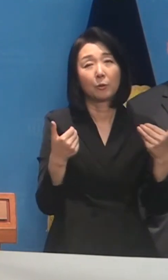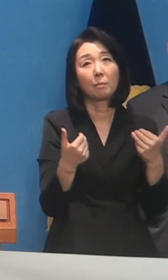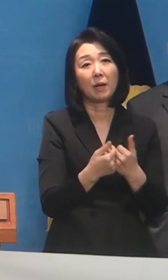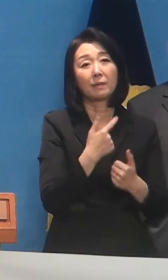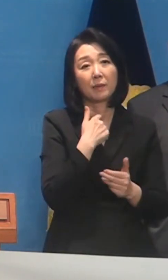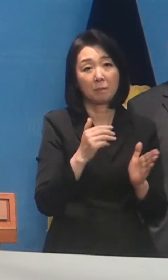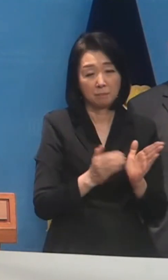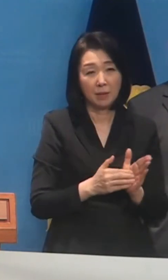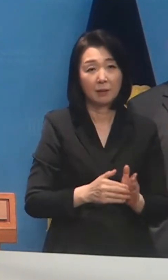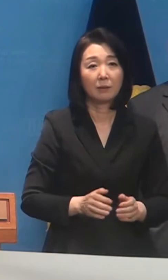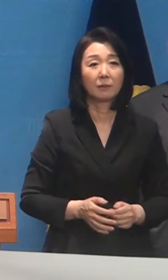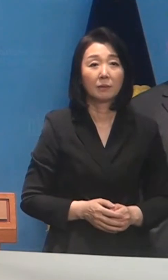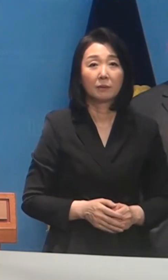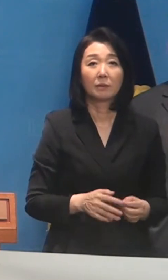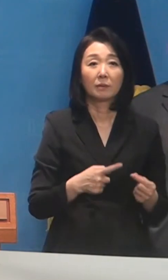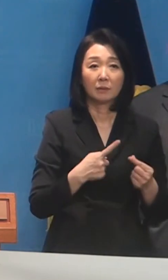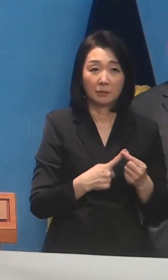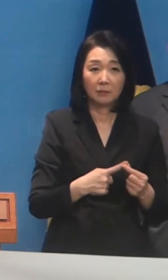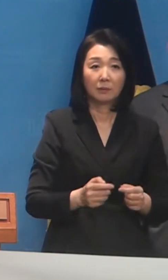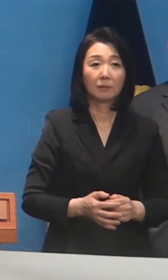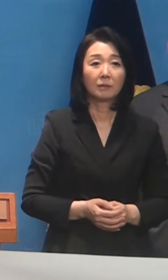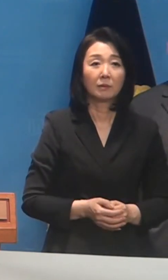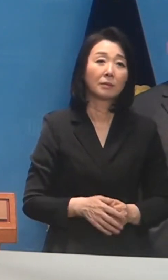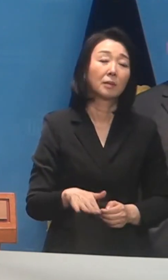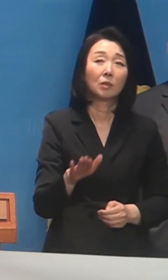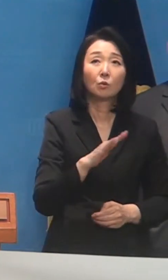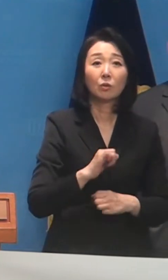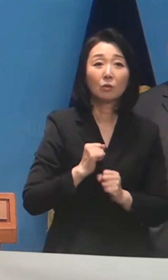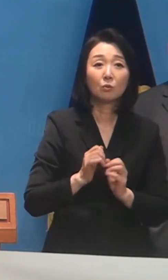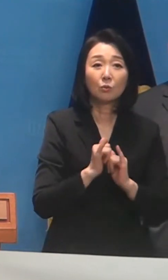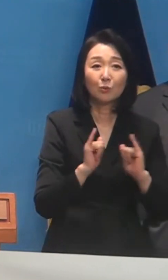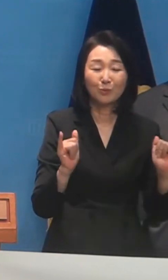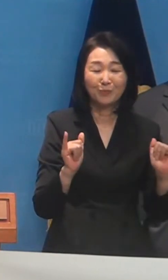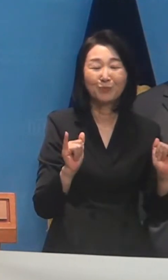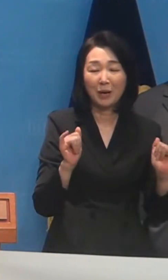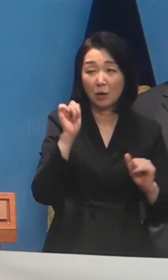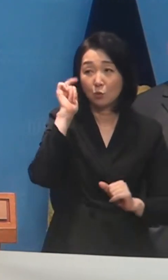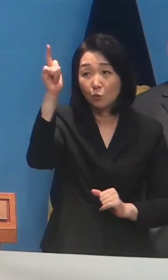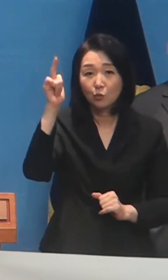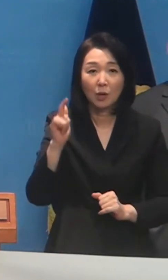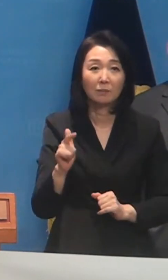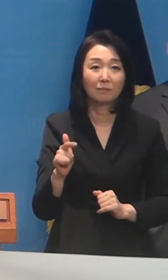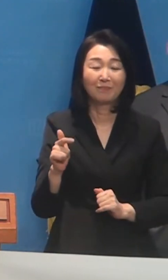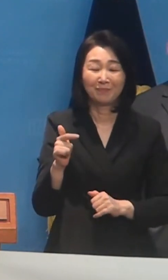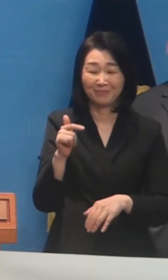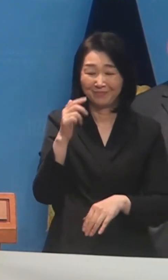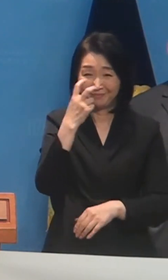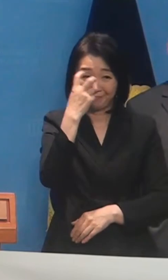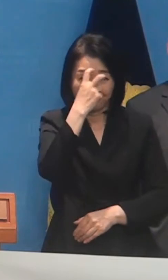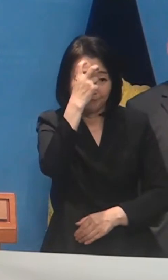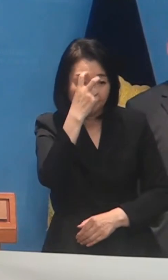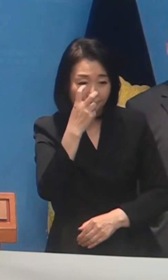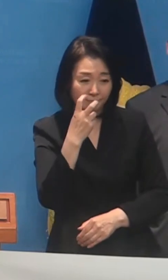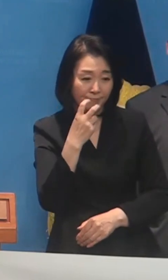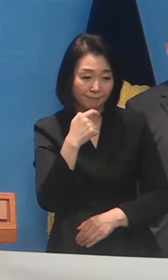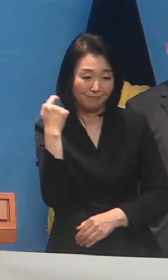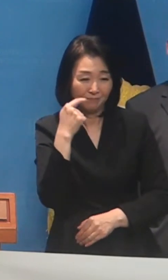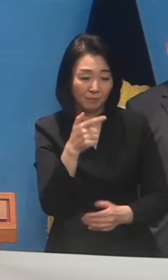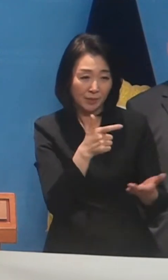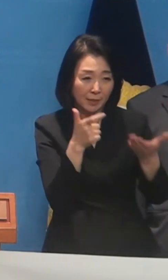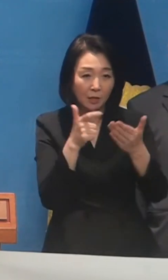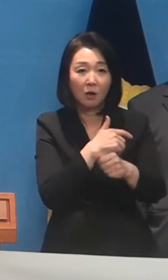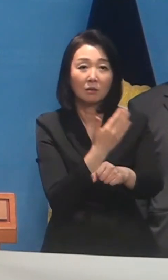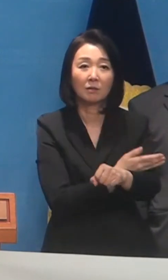있다. 첫째, 우리 국군이 상대적으로 우수한 정찰 능력, 사격